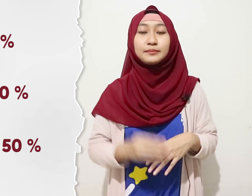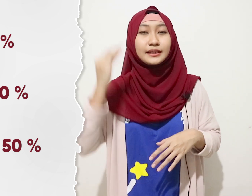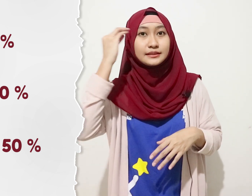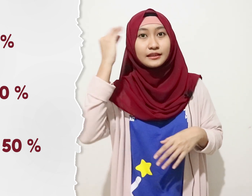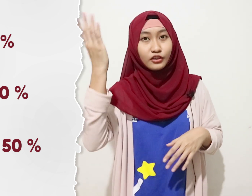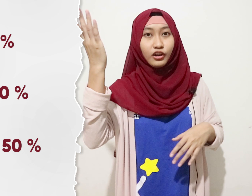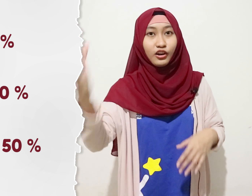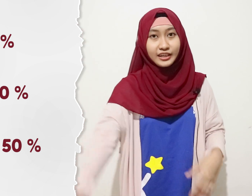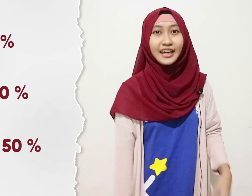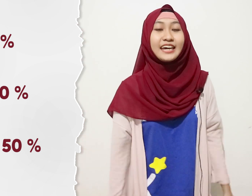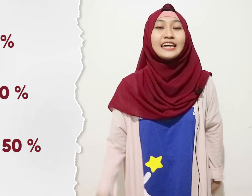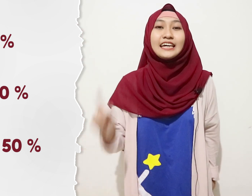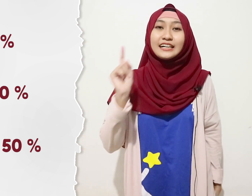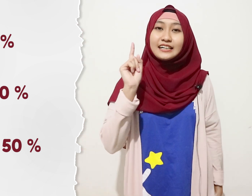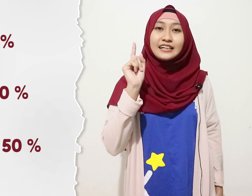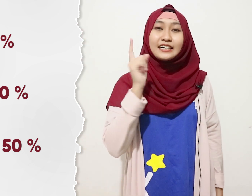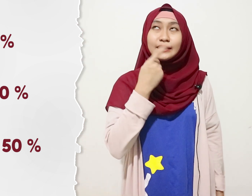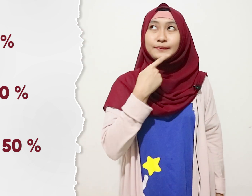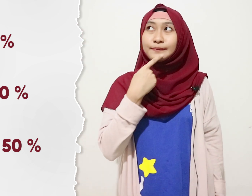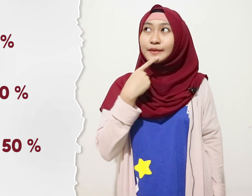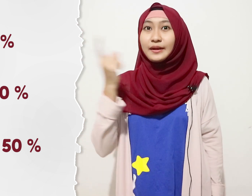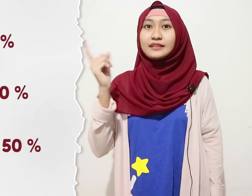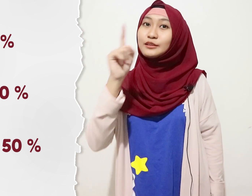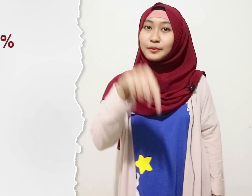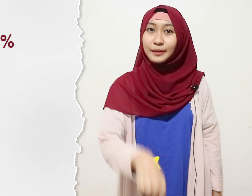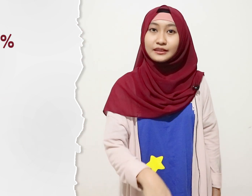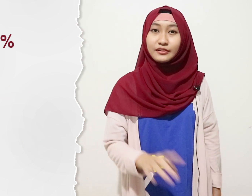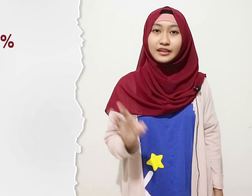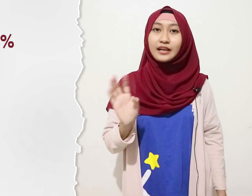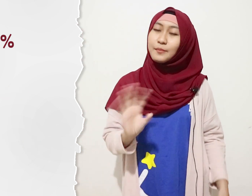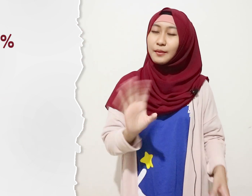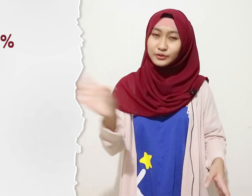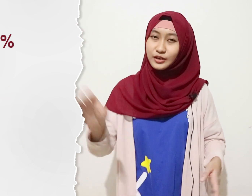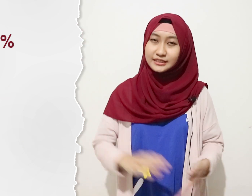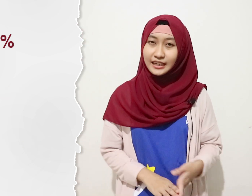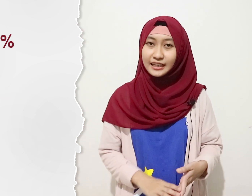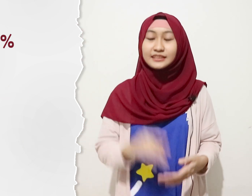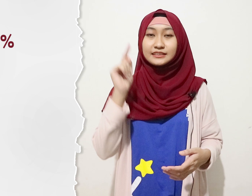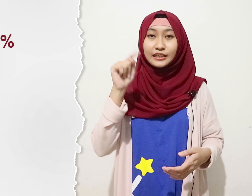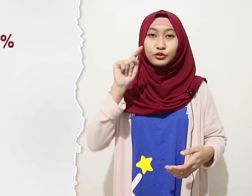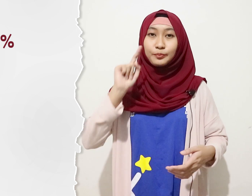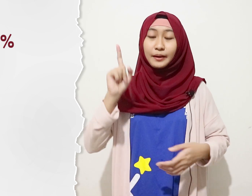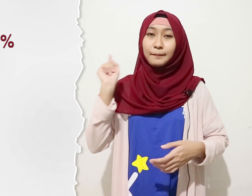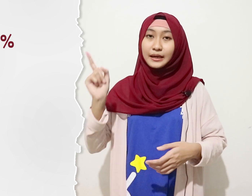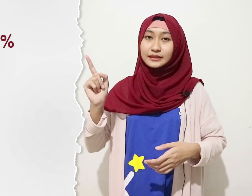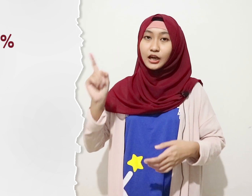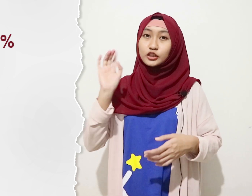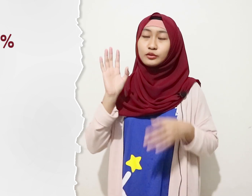makin nyantol. Oke. Berapa ya? 1/4. Oke, yang gampang-gampang dulu aja lah ya. 1/4. Kalau